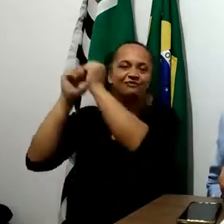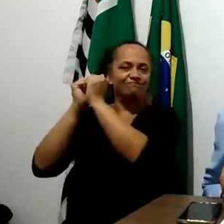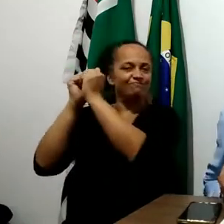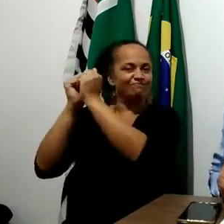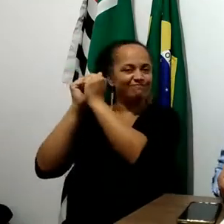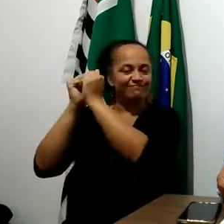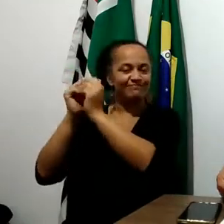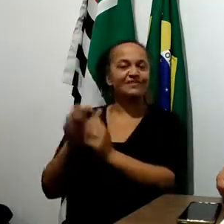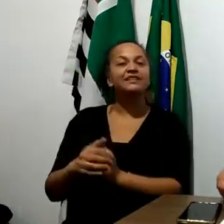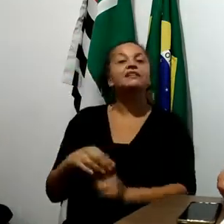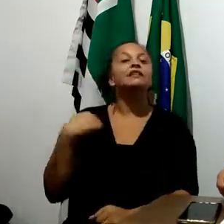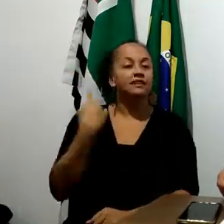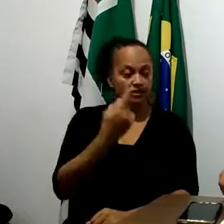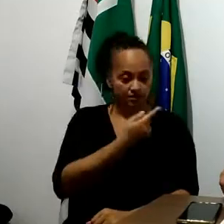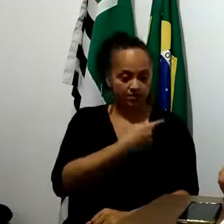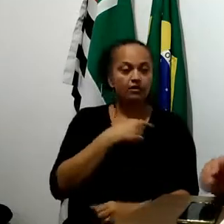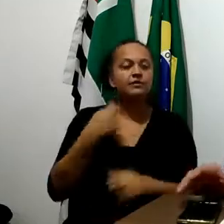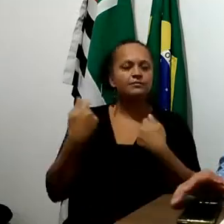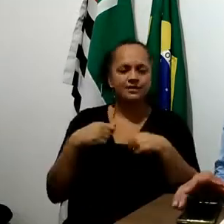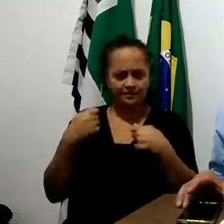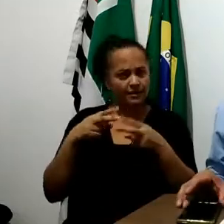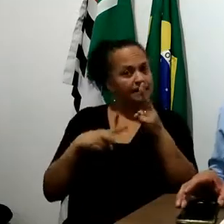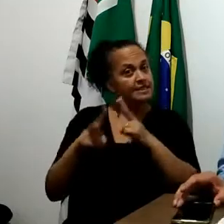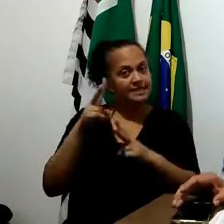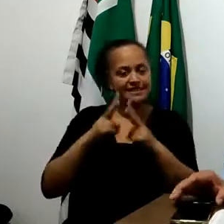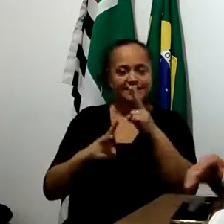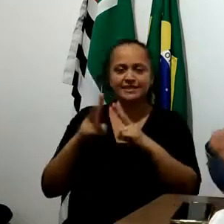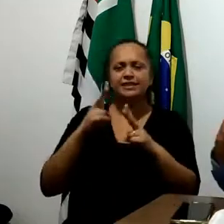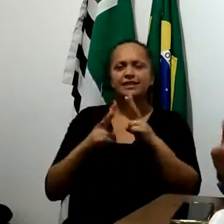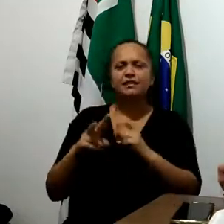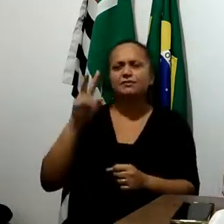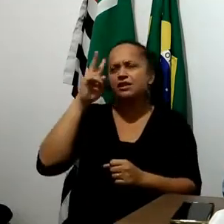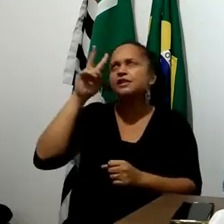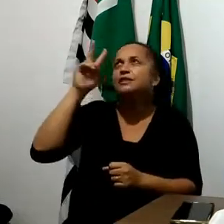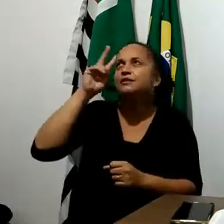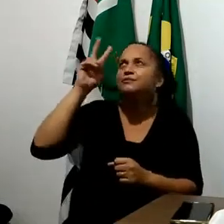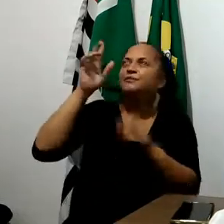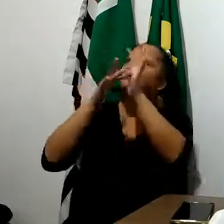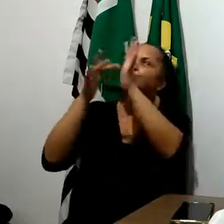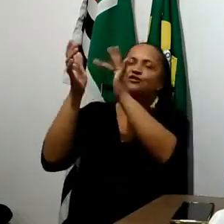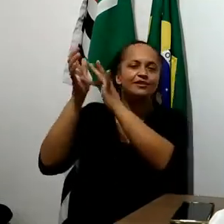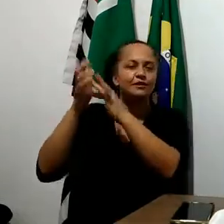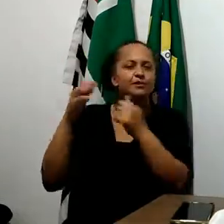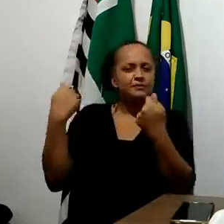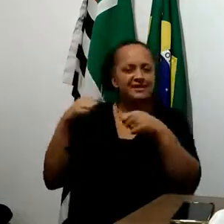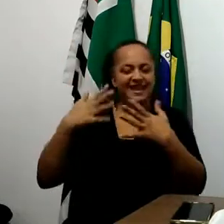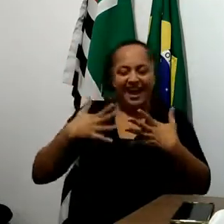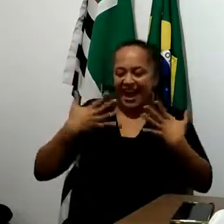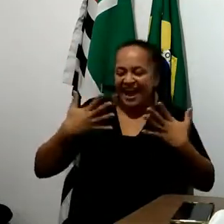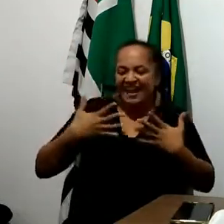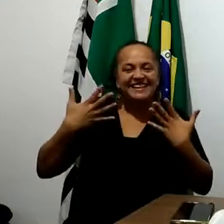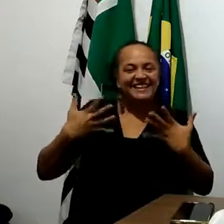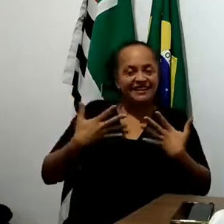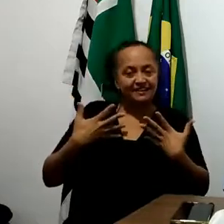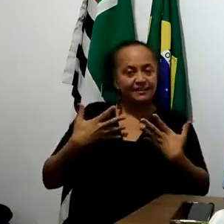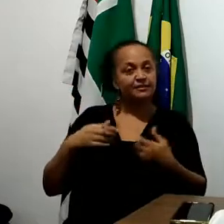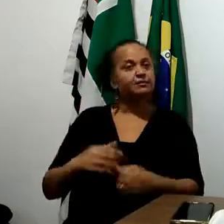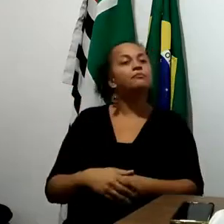viver sempre nos motivando, nos animando, nos despertando. Nós precisamos viver sempre. E por que a gente